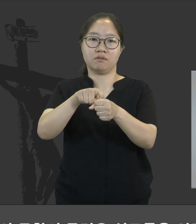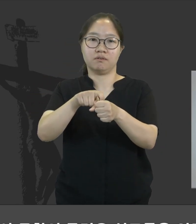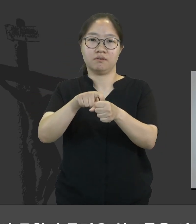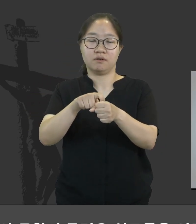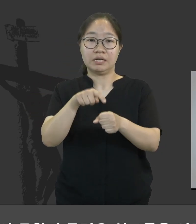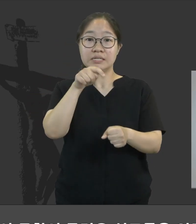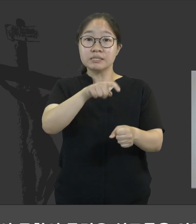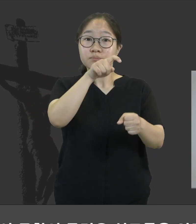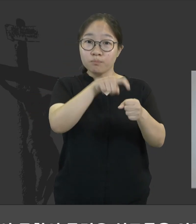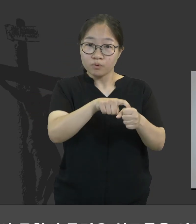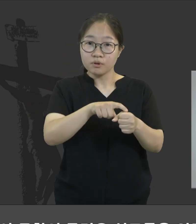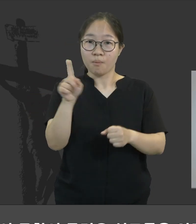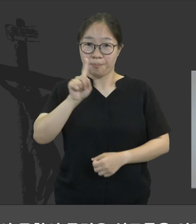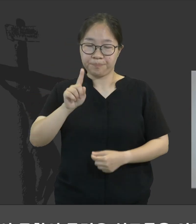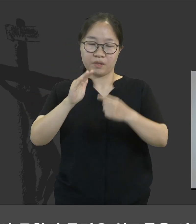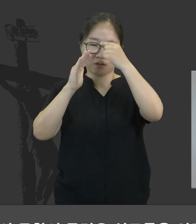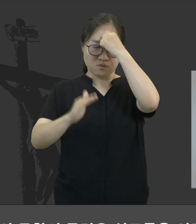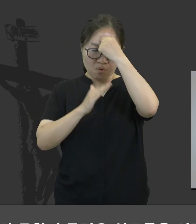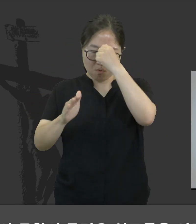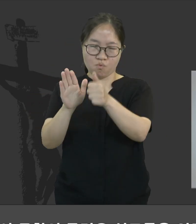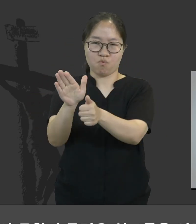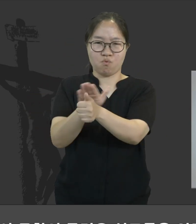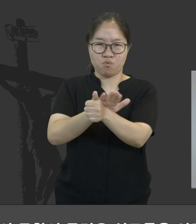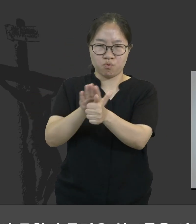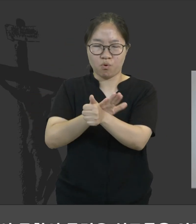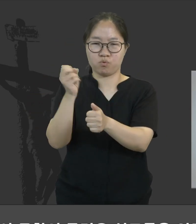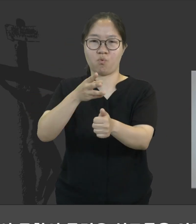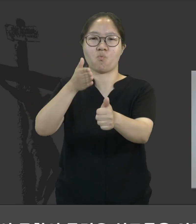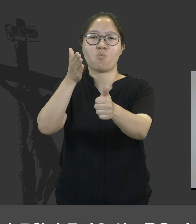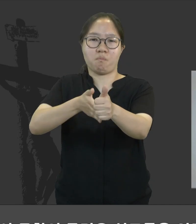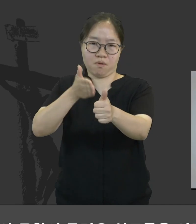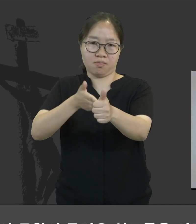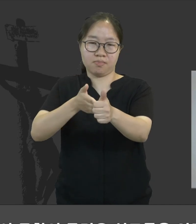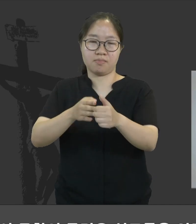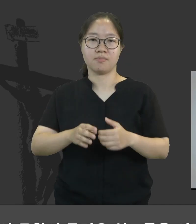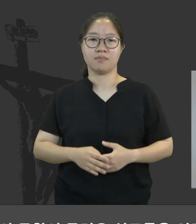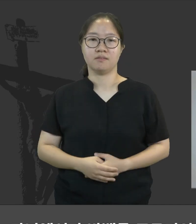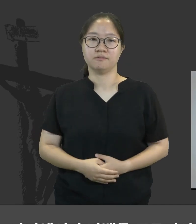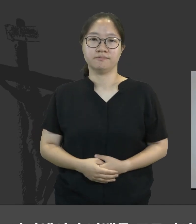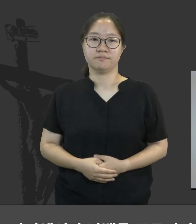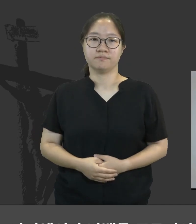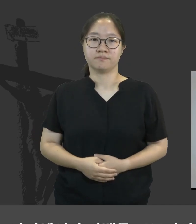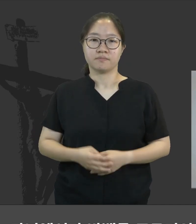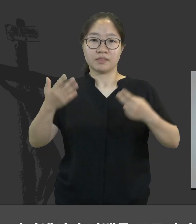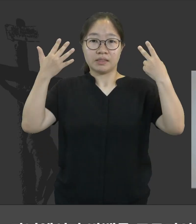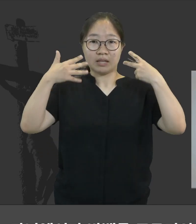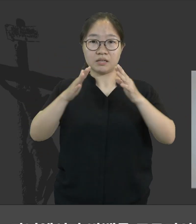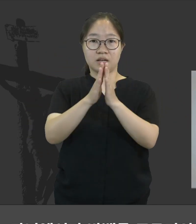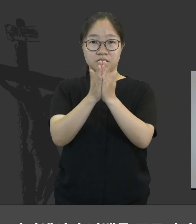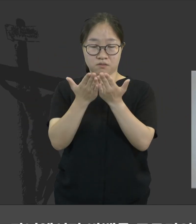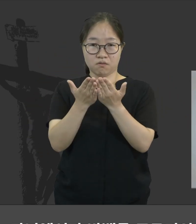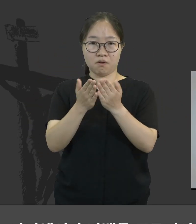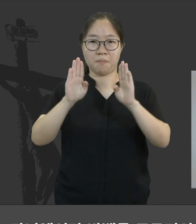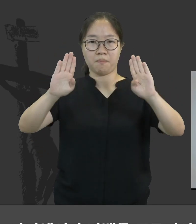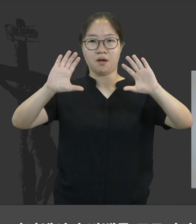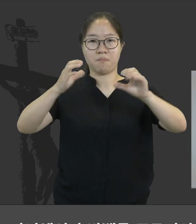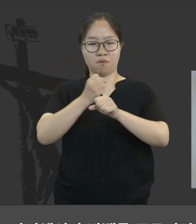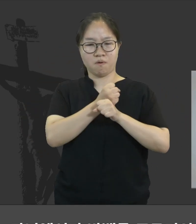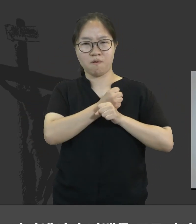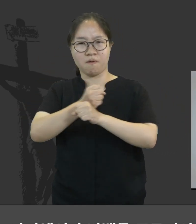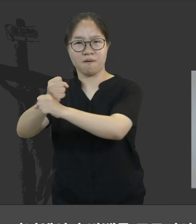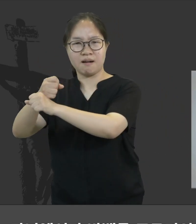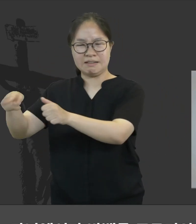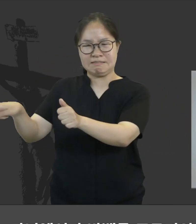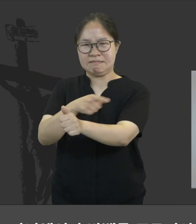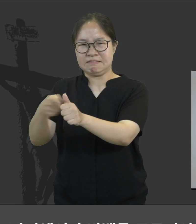목적은 성도들을 위로하고 권면하는 데 있습니다. 다니엘서가 바벨론 포로기의 대학살 가운데